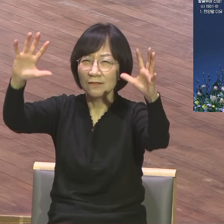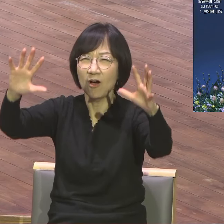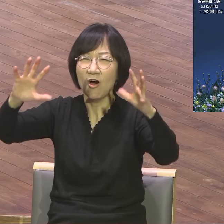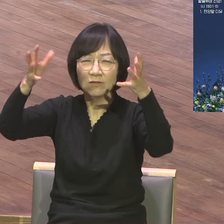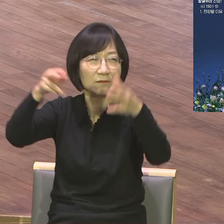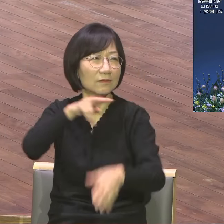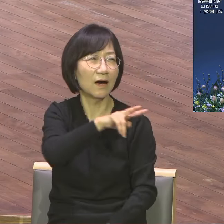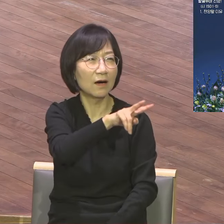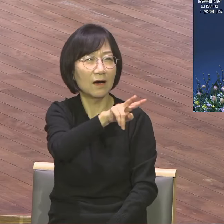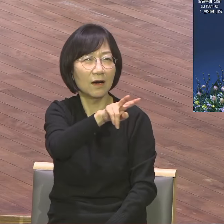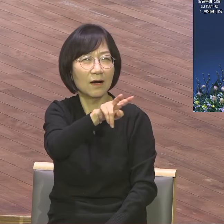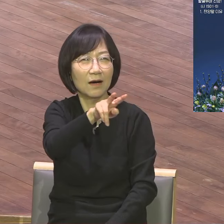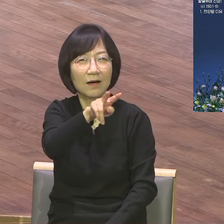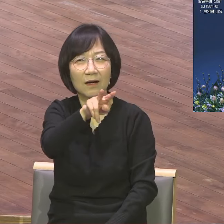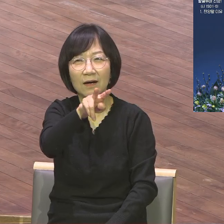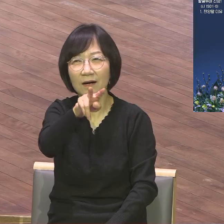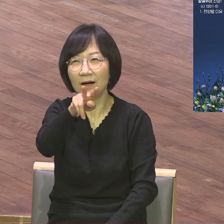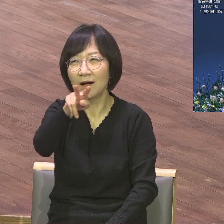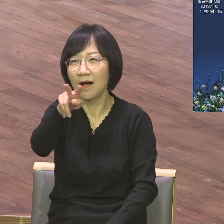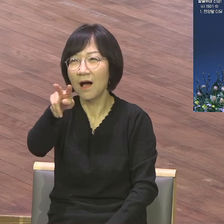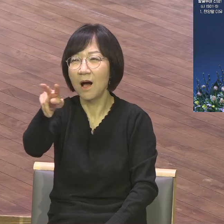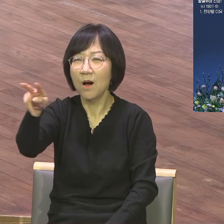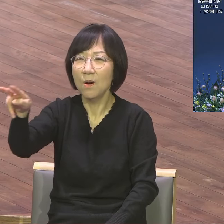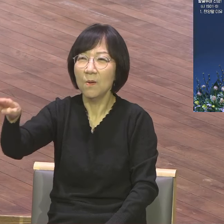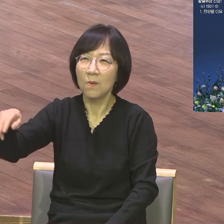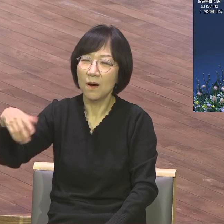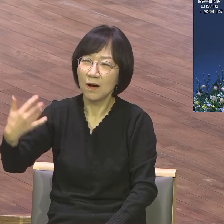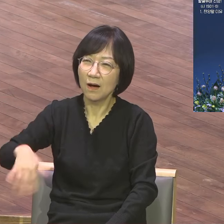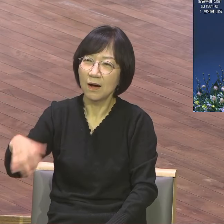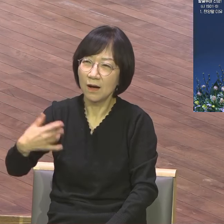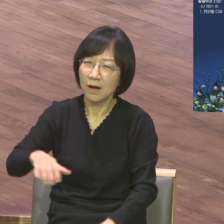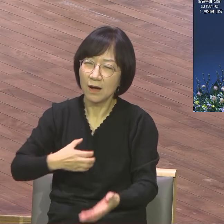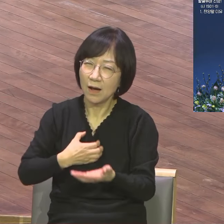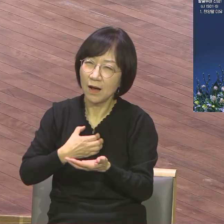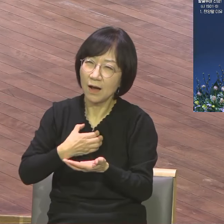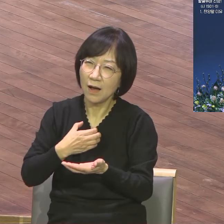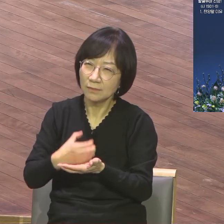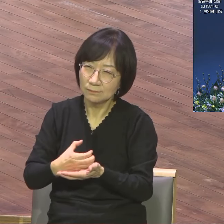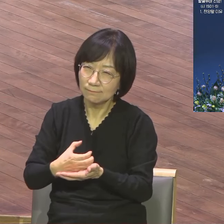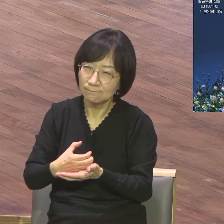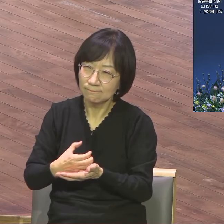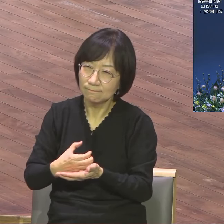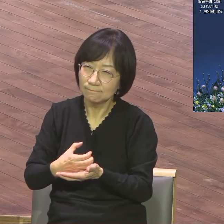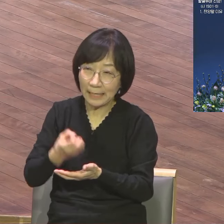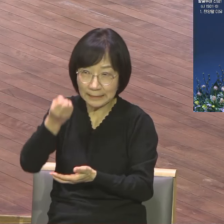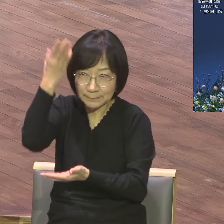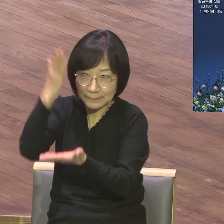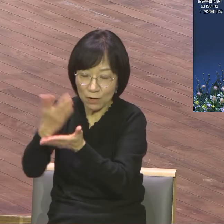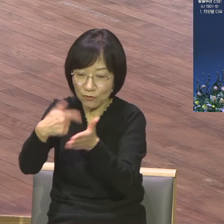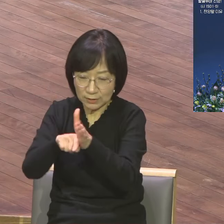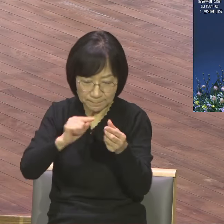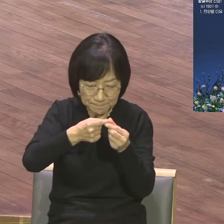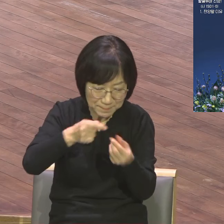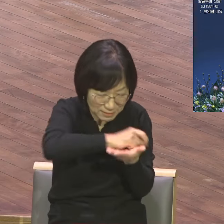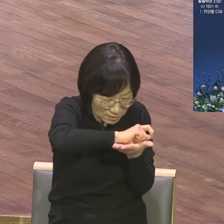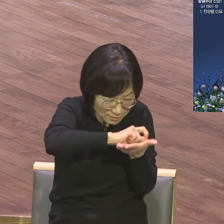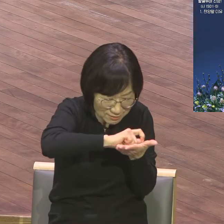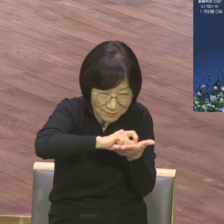느낀 그 놀라운 그 감동을 글로 쓴 거예요. 이 가사를 작사한 겁니다.